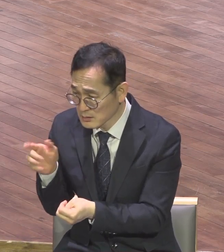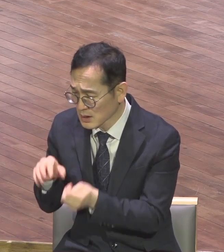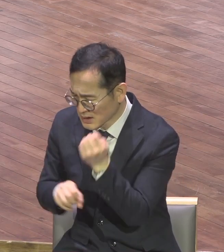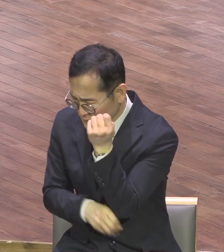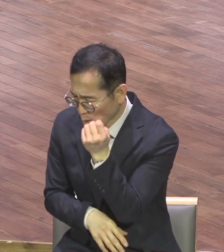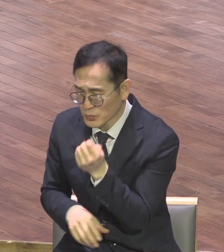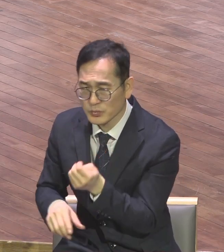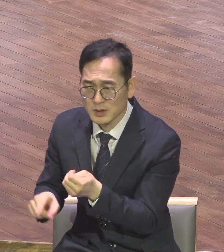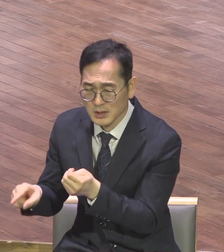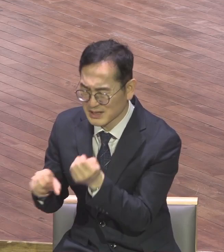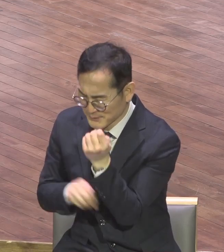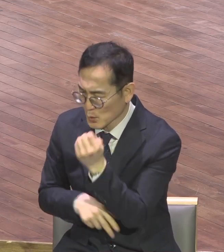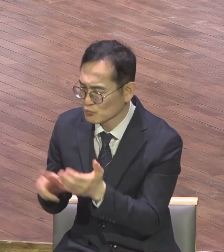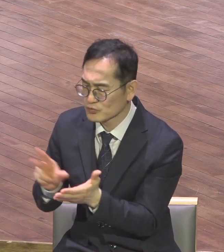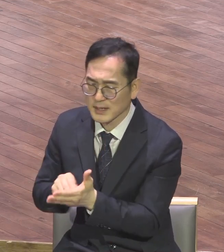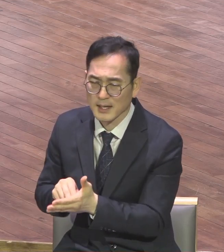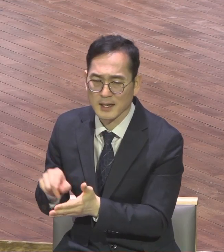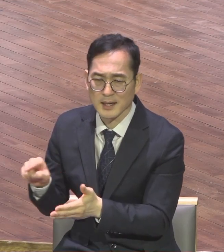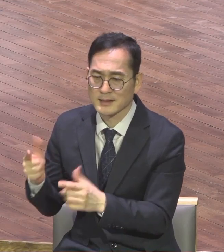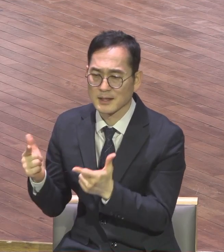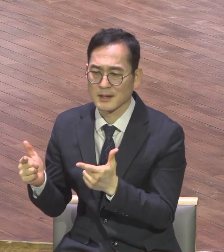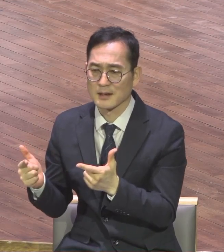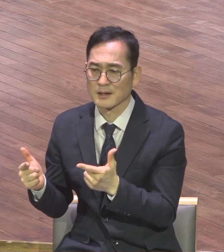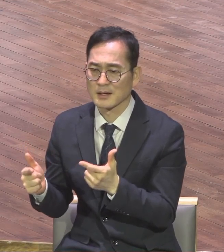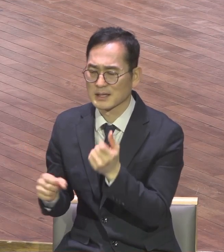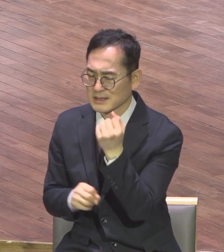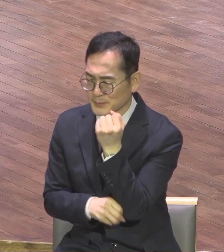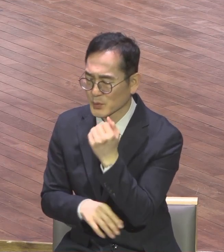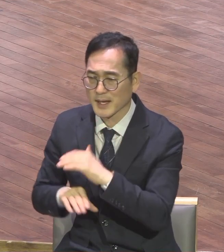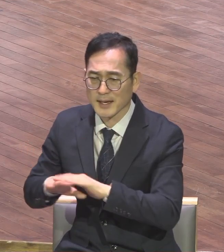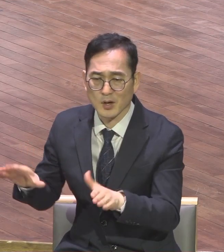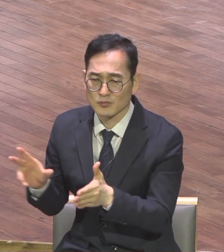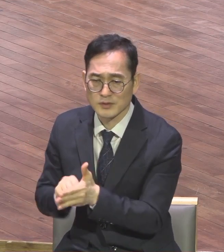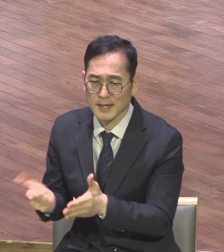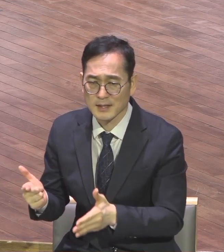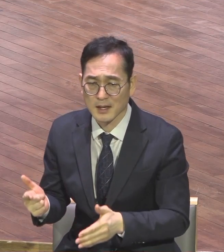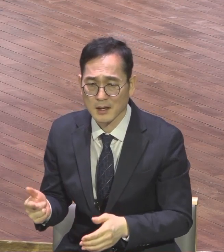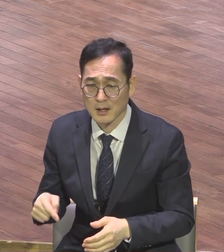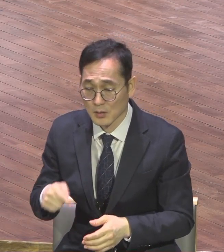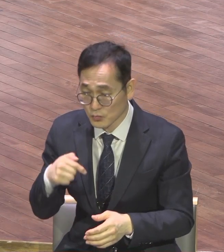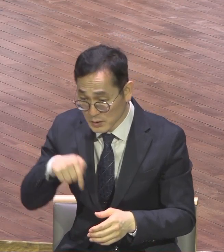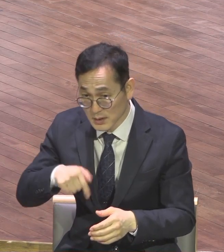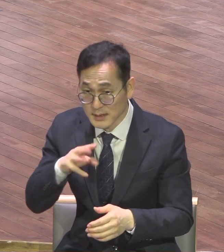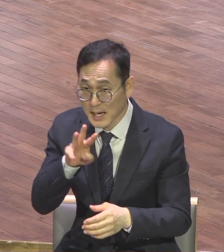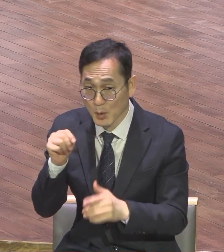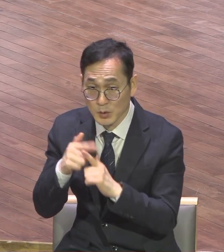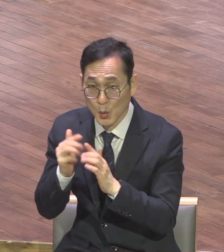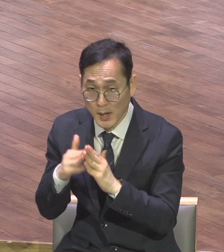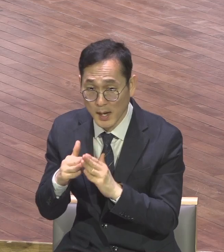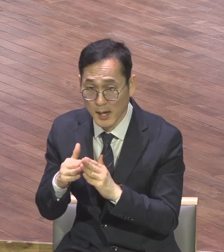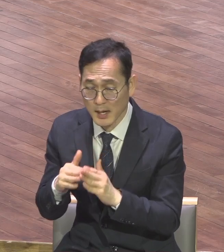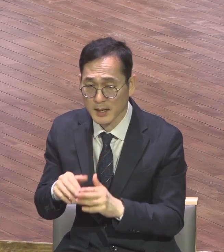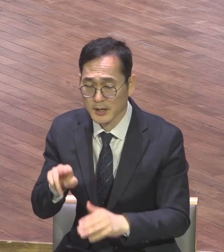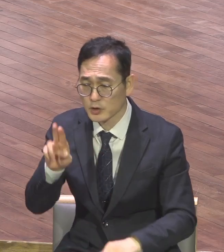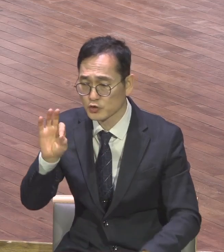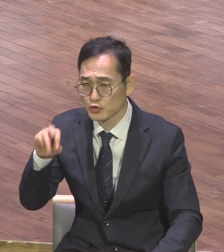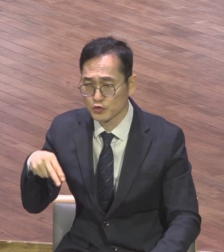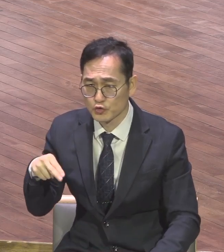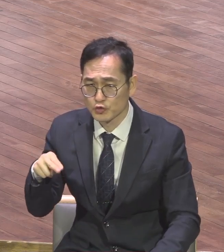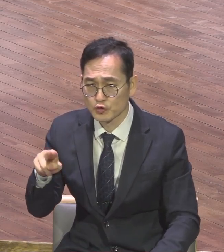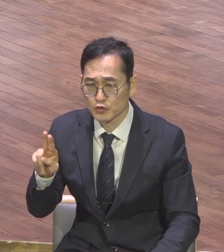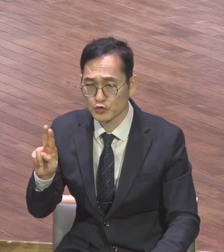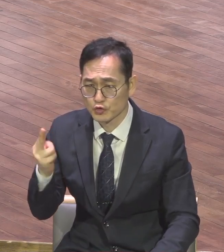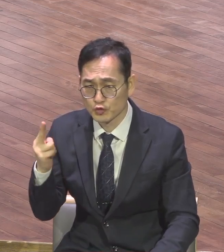8개국 14 현장에 해외 아동결연, 교육지원, 문화교류, 직업교육,